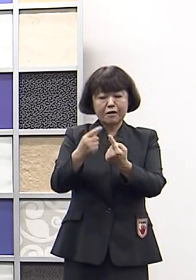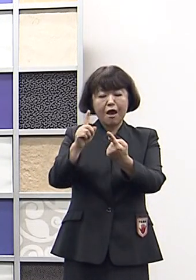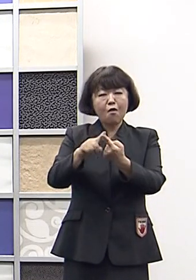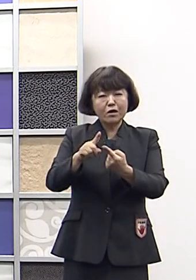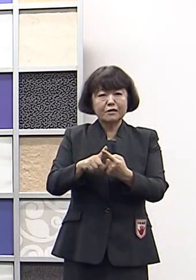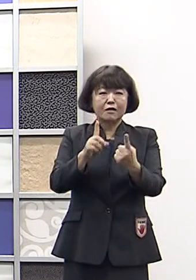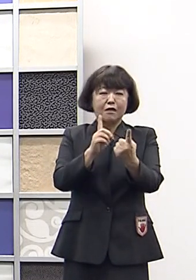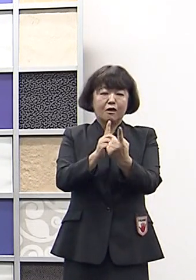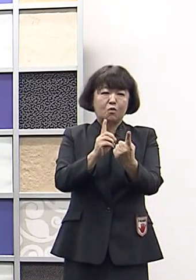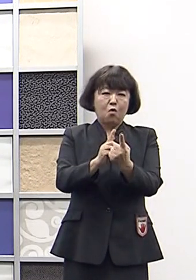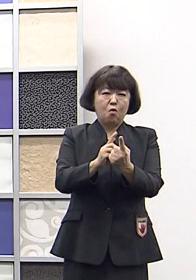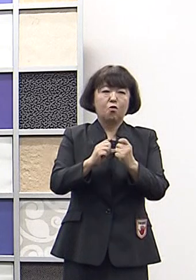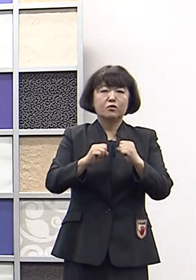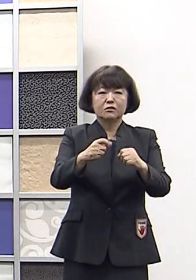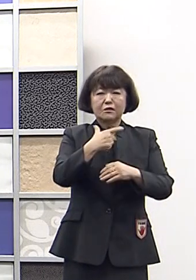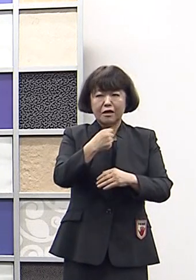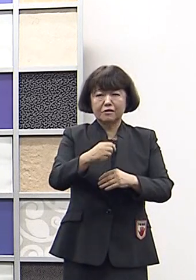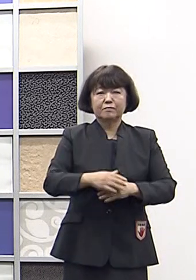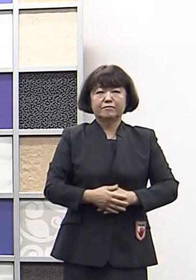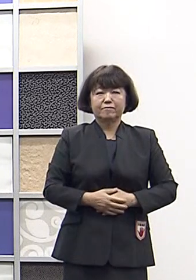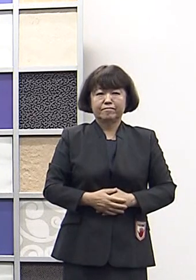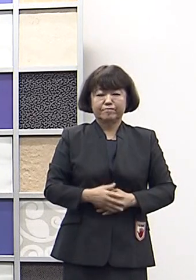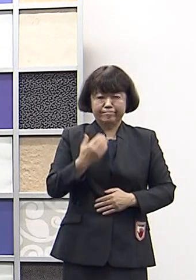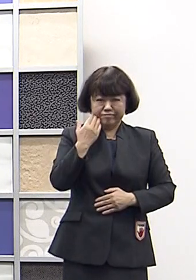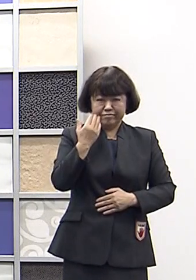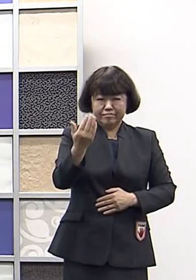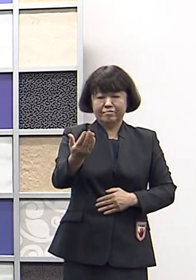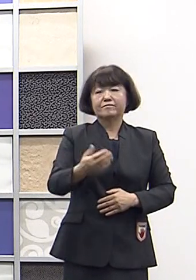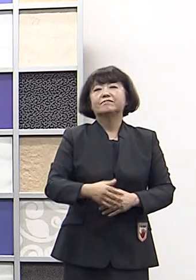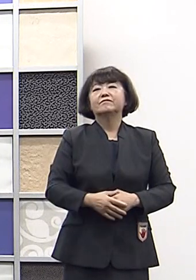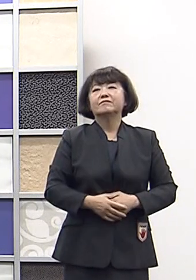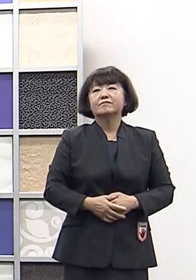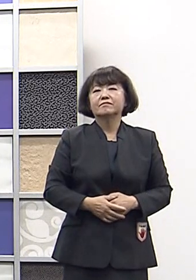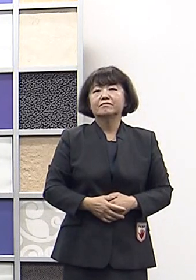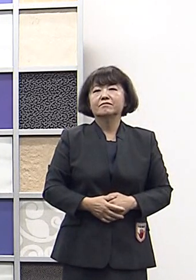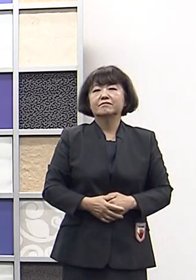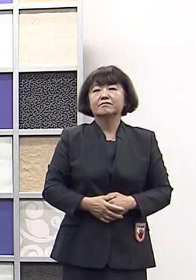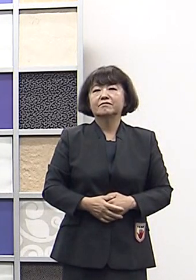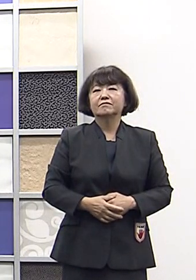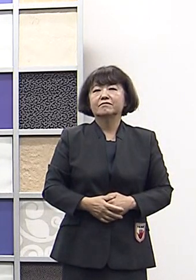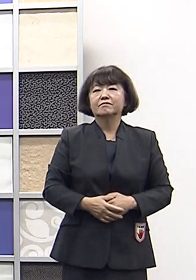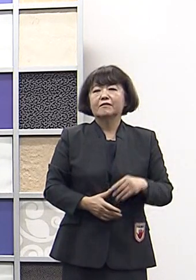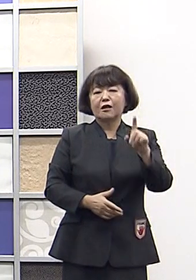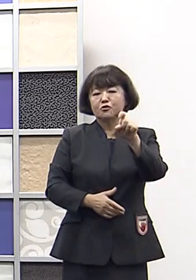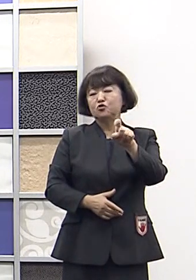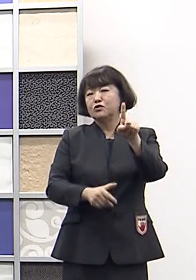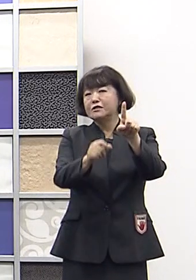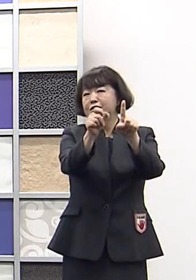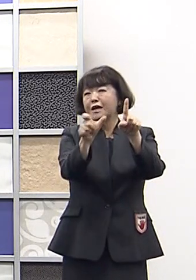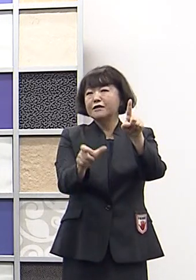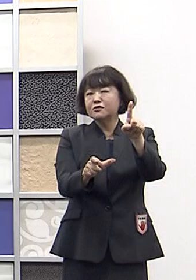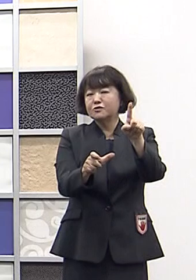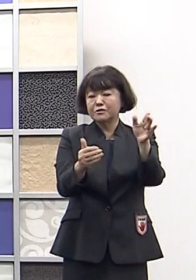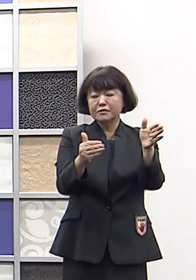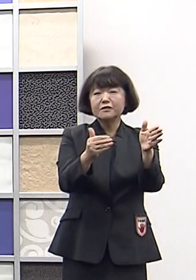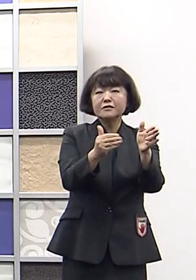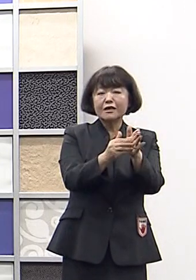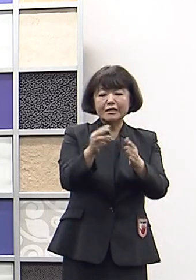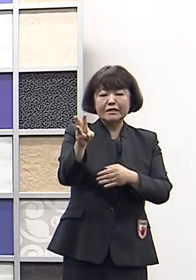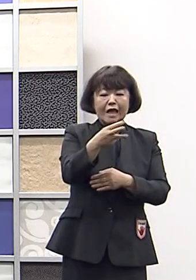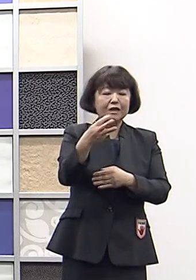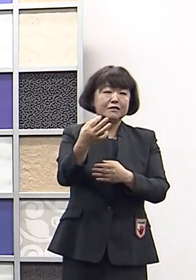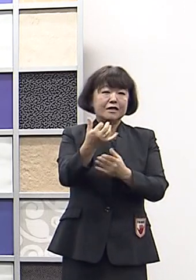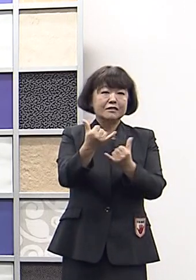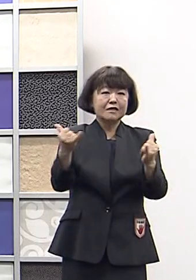。 でもう一つですけれども、先ほど月内に、第三者役を交えた、検証